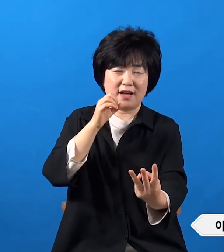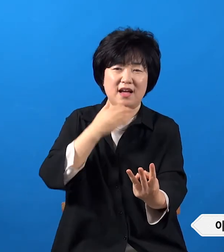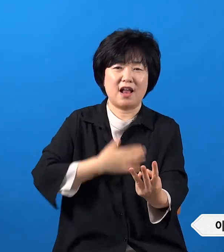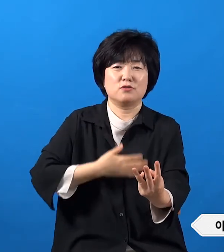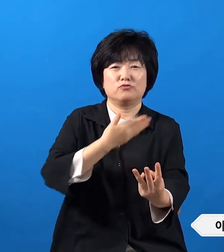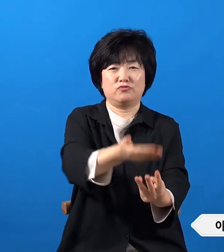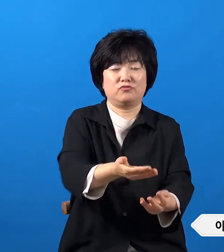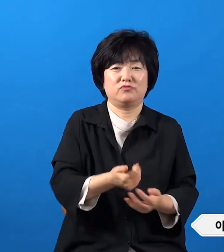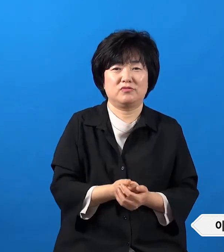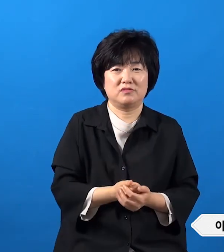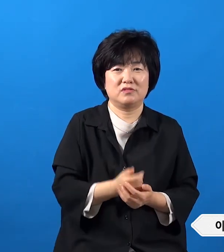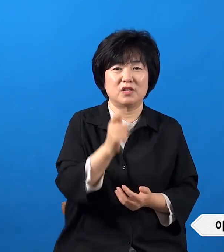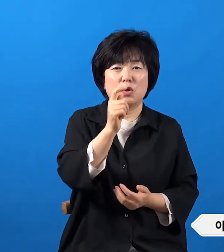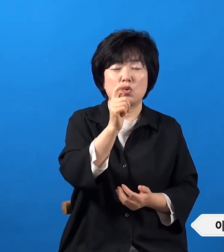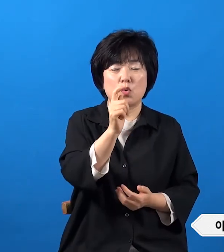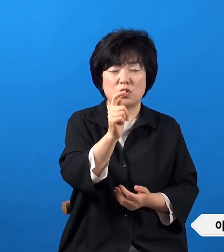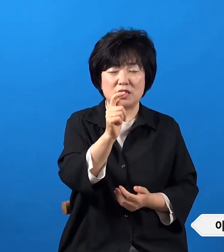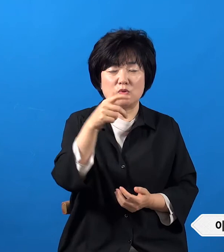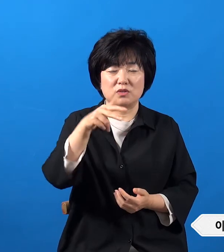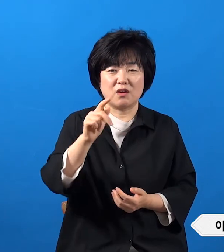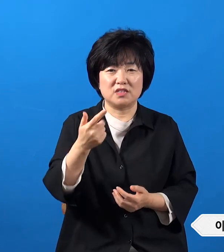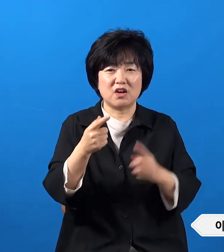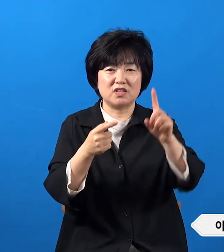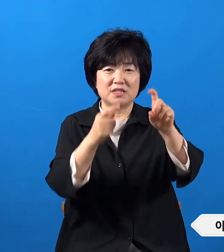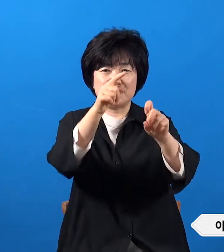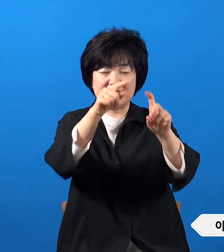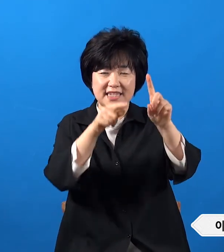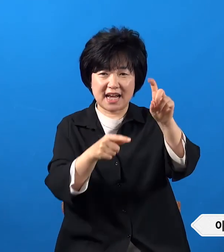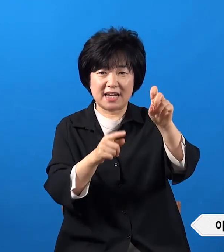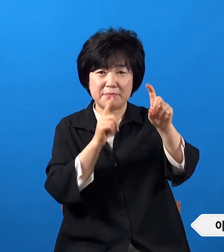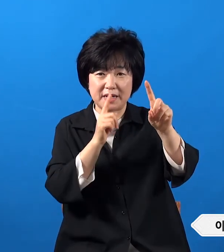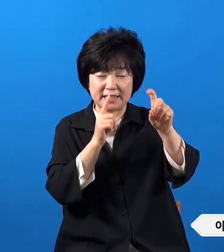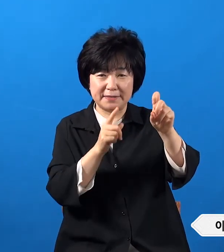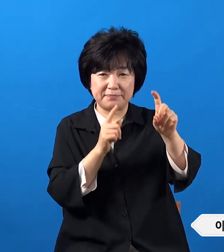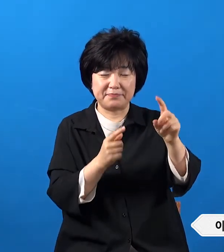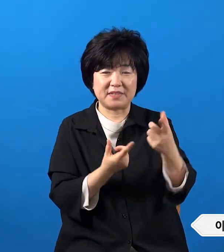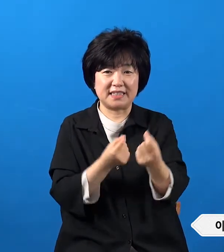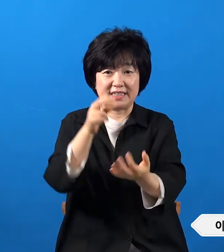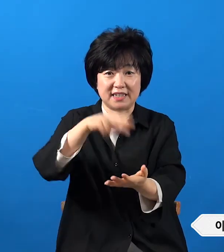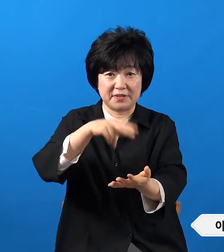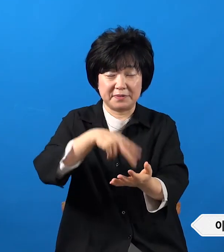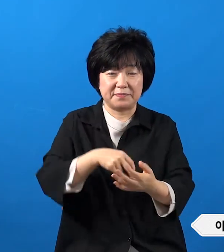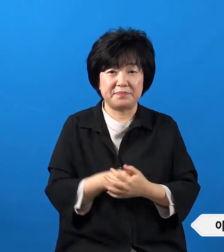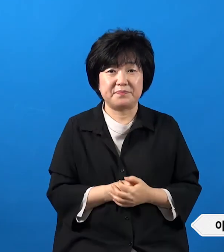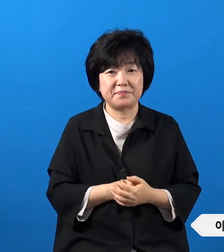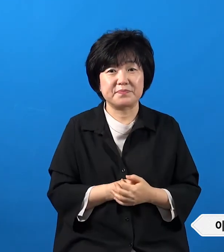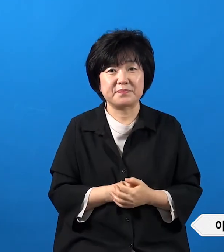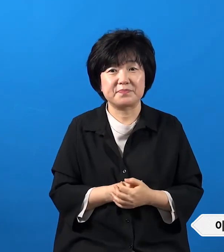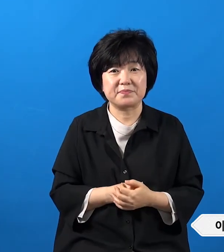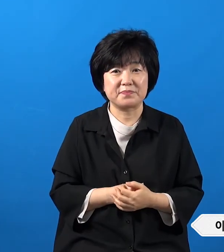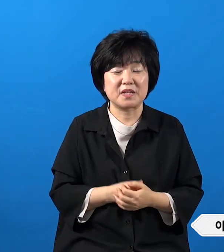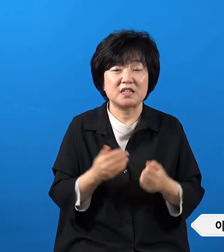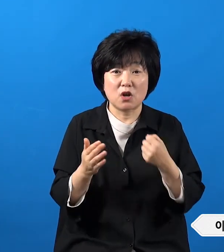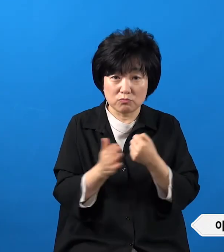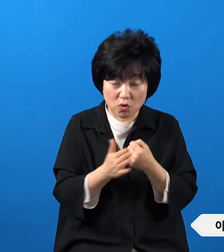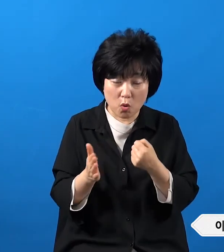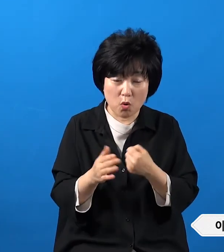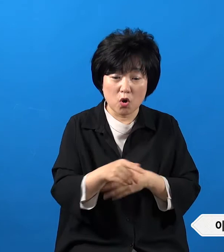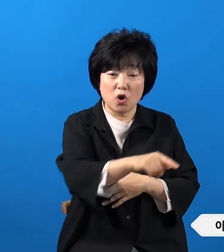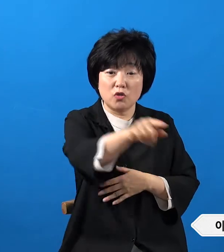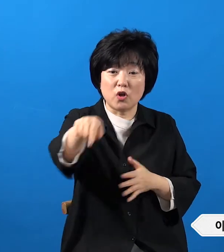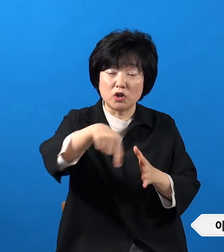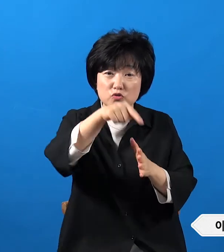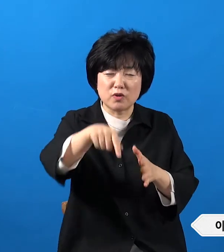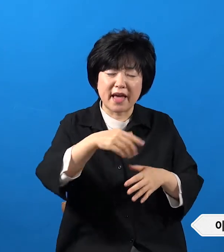고린도전서 11장 30절에서 이렇게 기록하십니다. 한번 같이 읽어보세요. 다 같이 시작. 그러므로